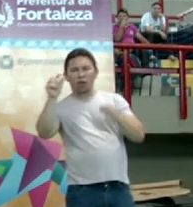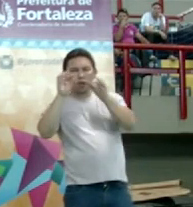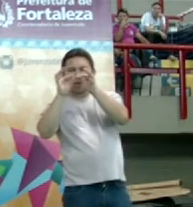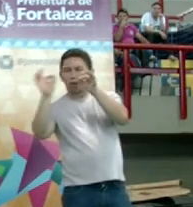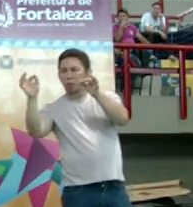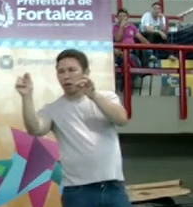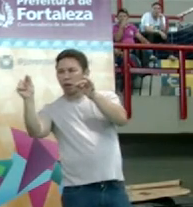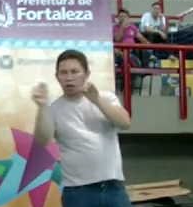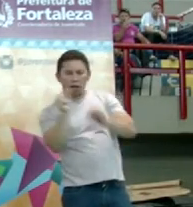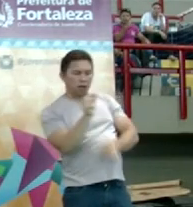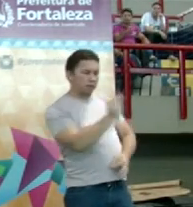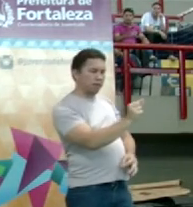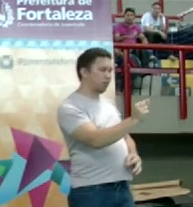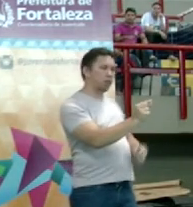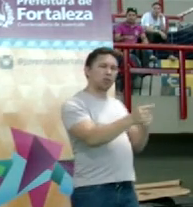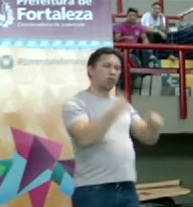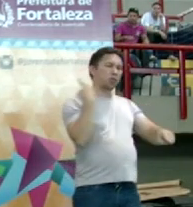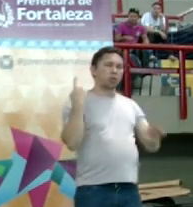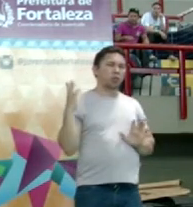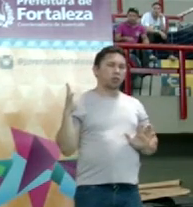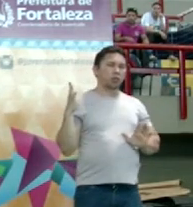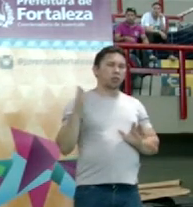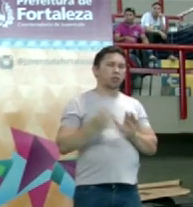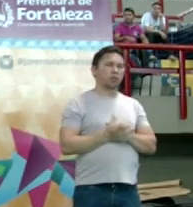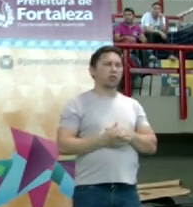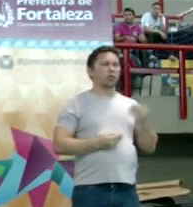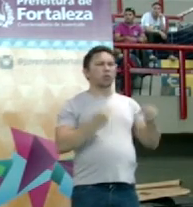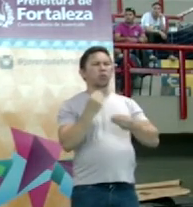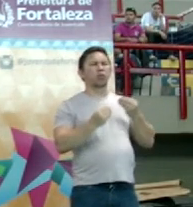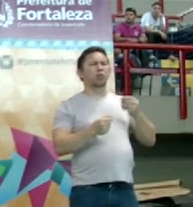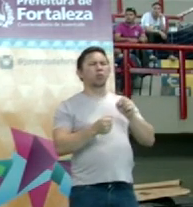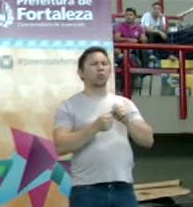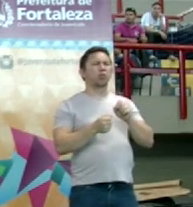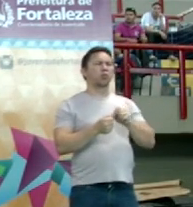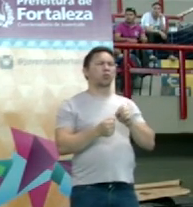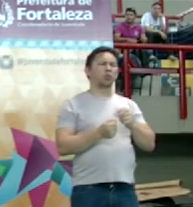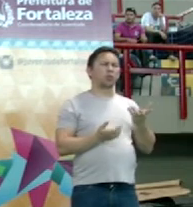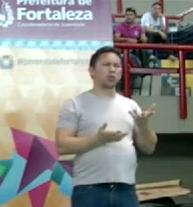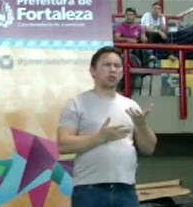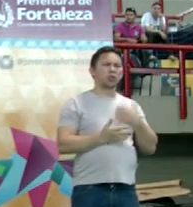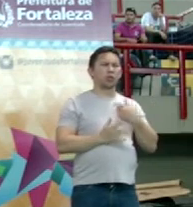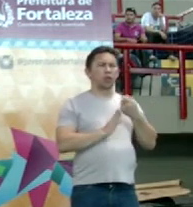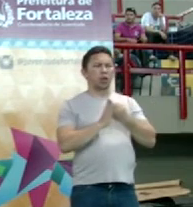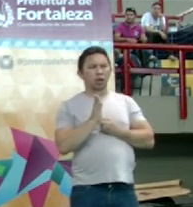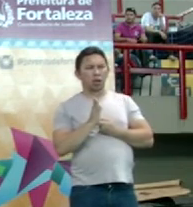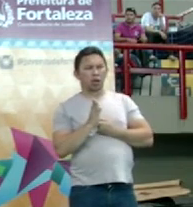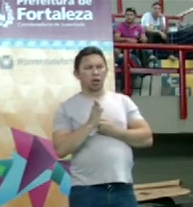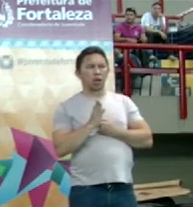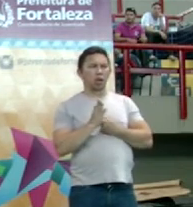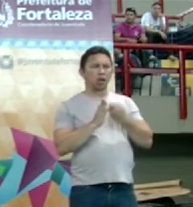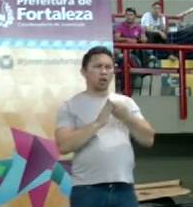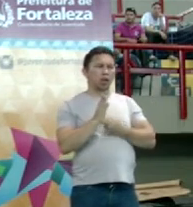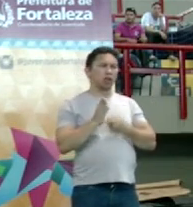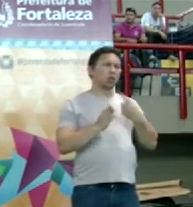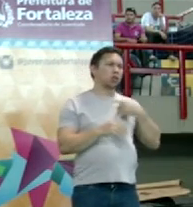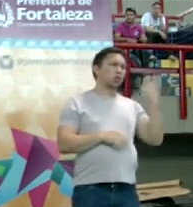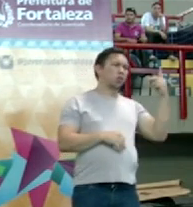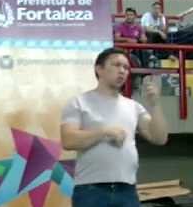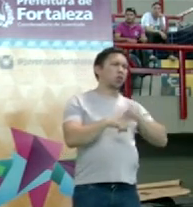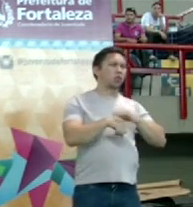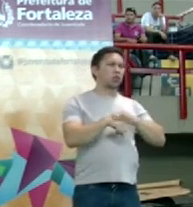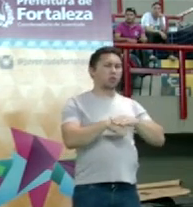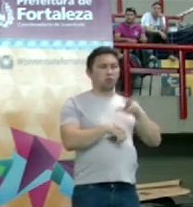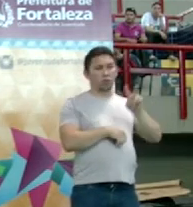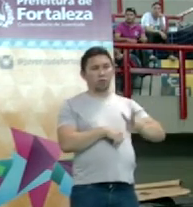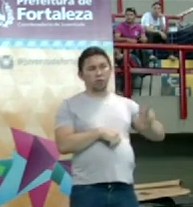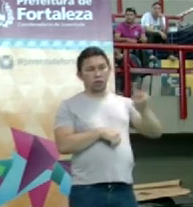Como funciona a prova de redação no vestibular da UES, dissertativa argumentativa, nos dedica. A